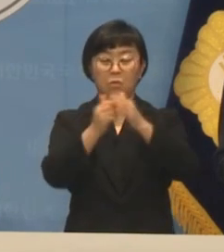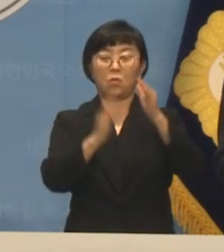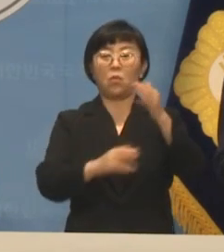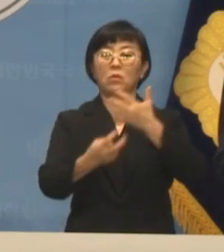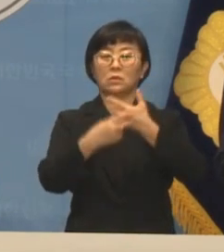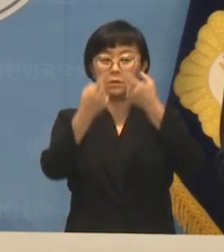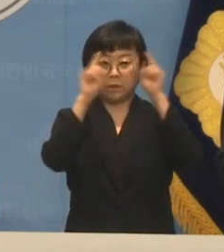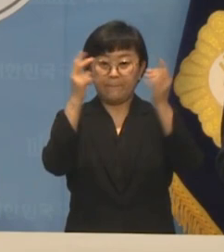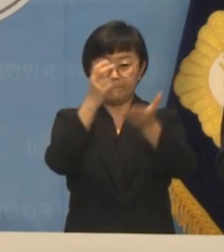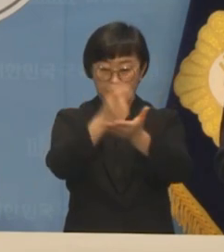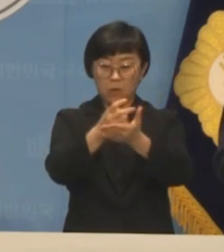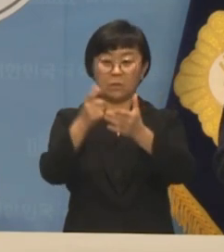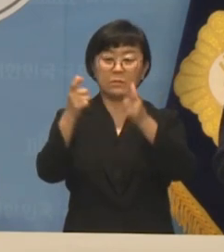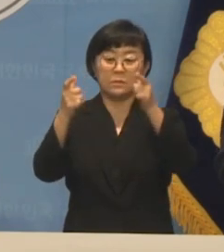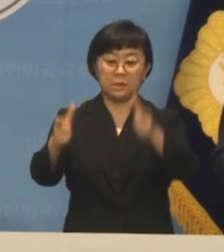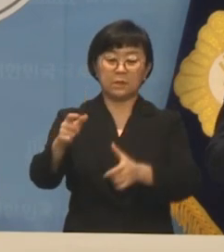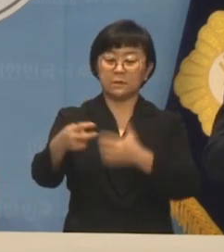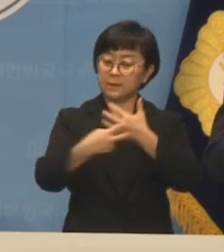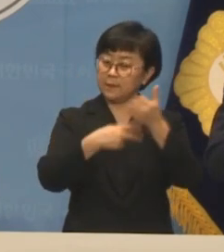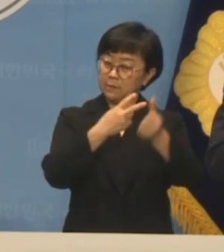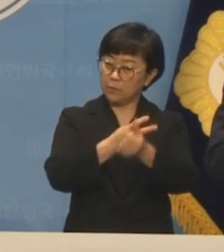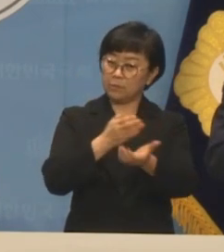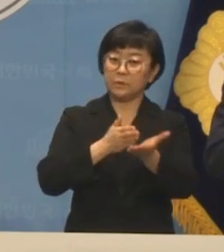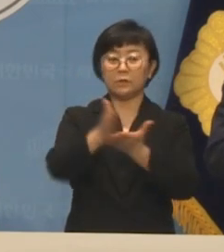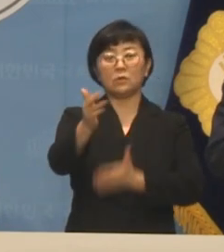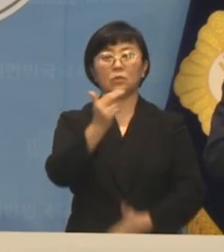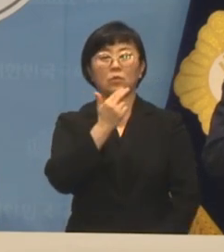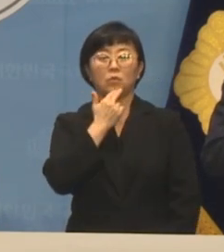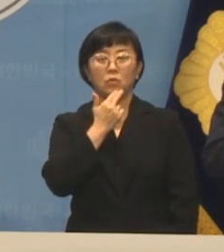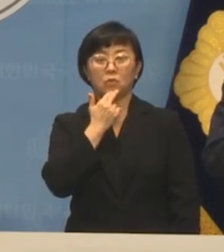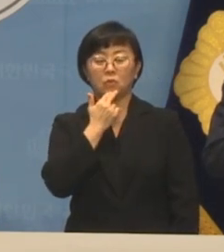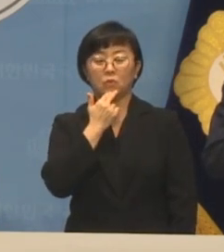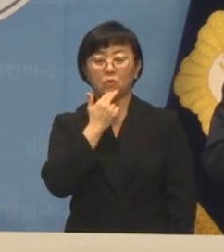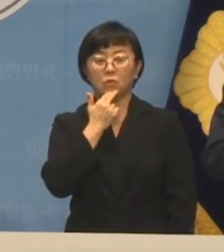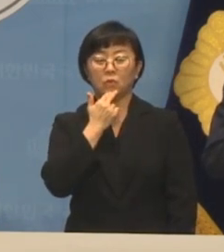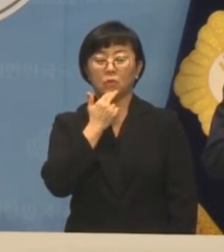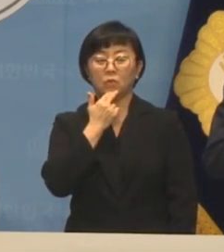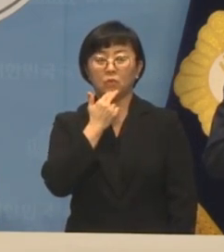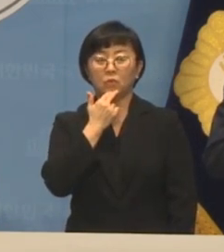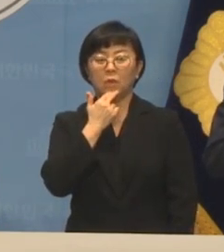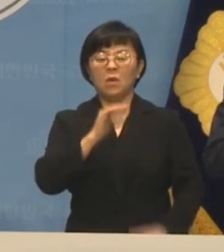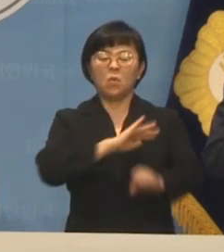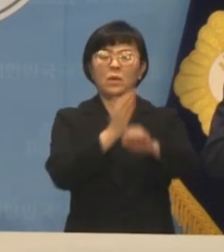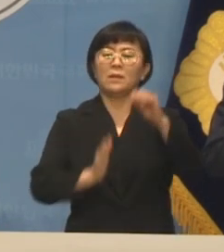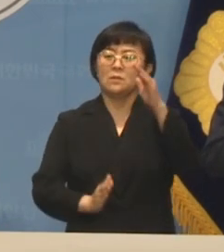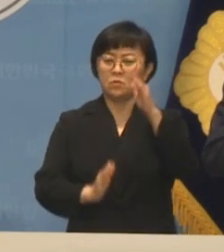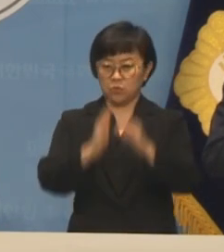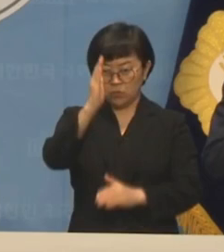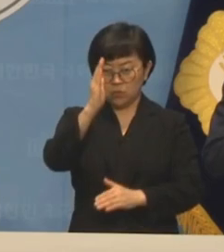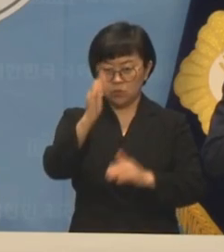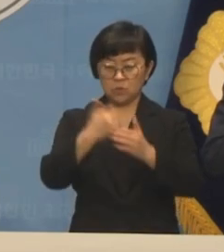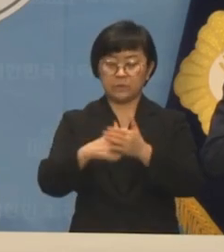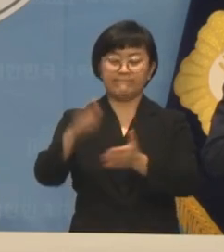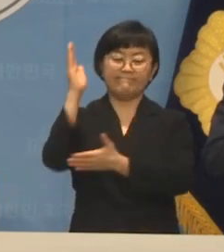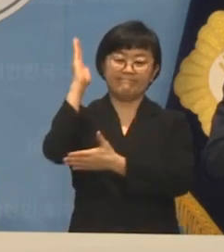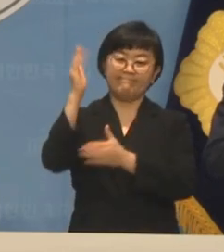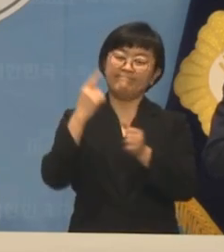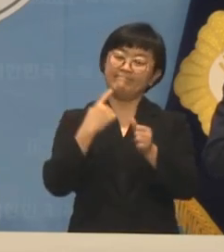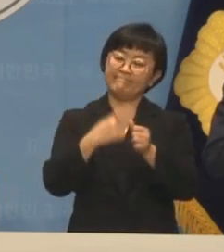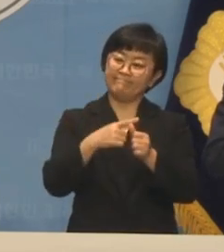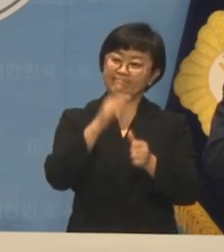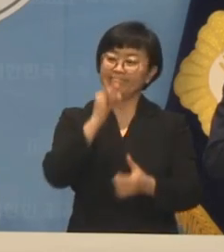공공의대법, 지역의사제법을 처리하지 않고 있고, 이것은 월권행위라는 비판을 해주셨습니다.